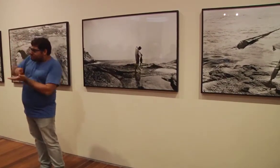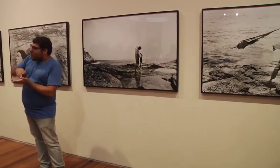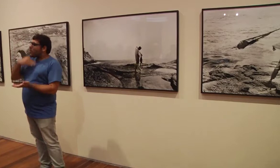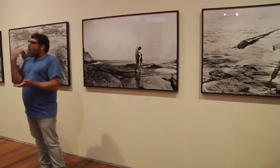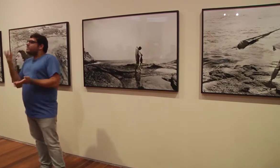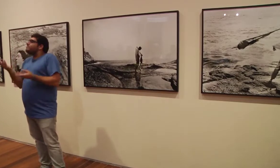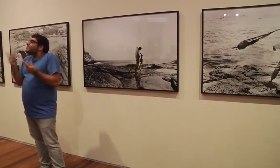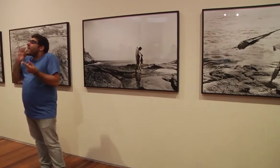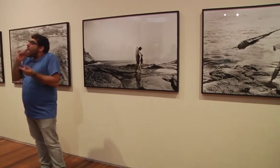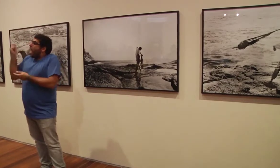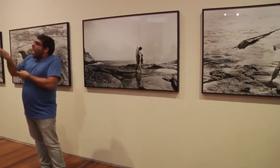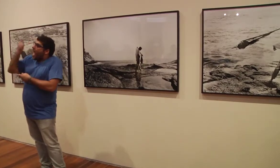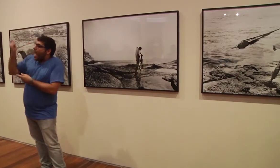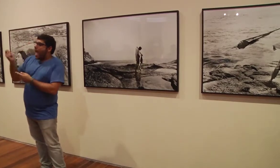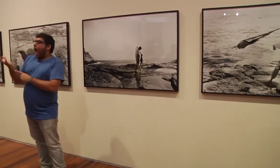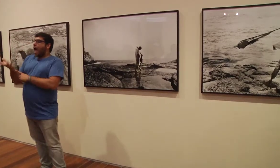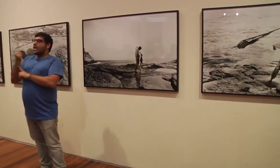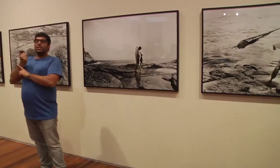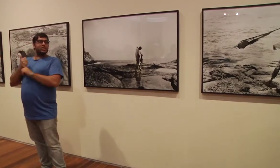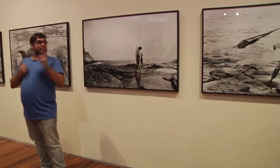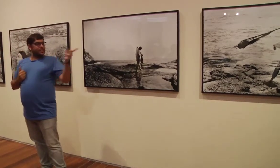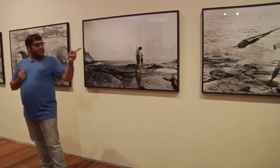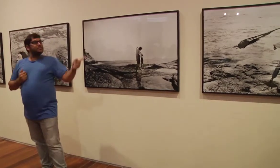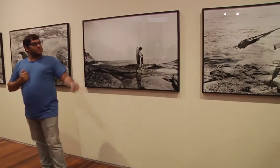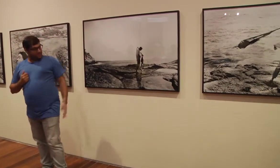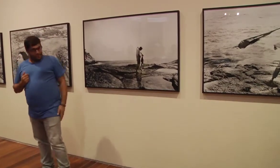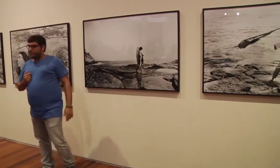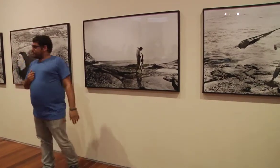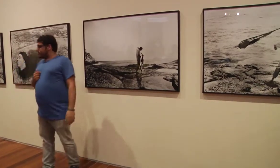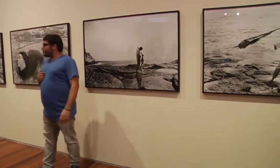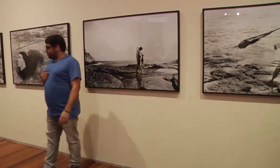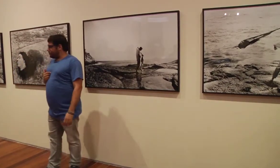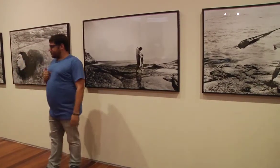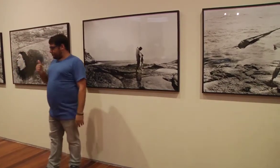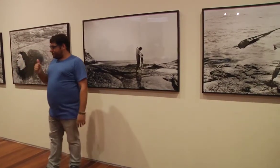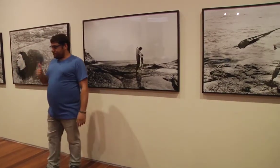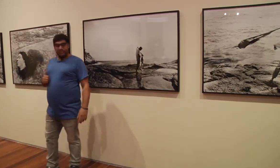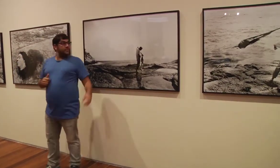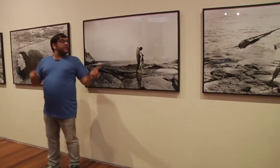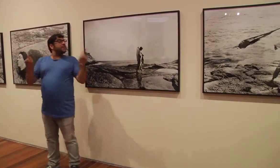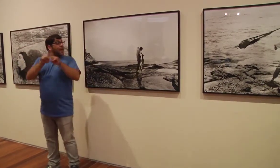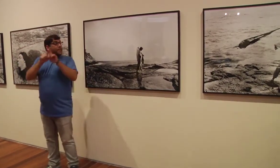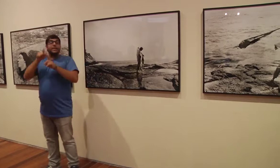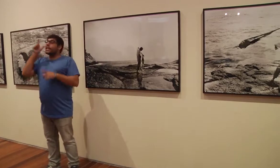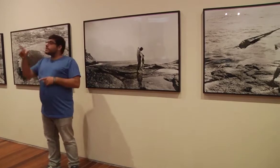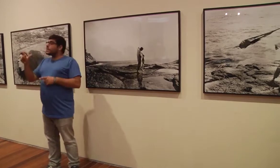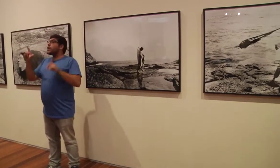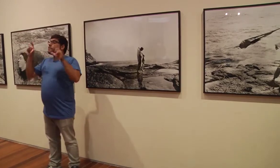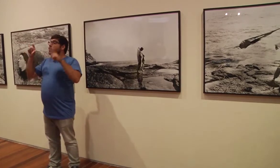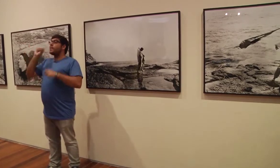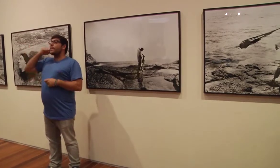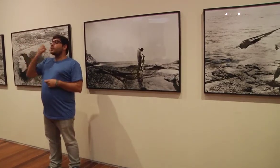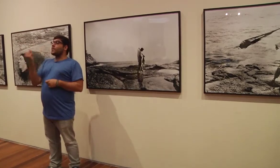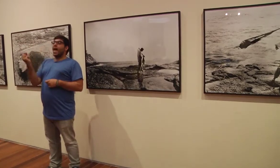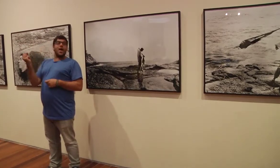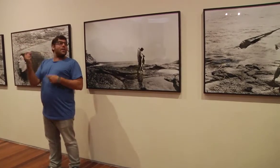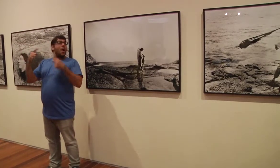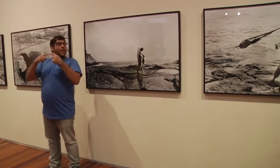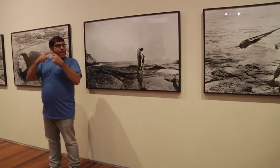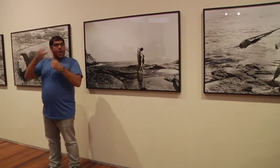né? Será que é uma cabeça de verdade? Ele está ali girando e ele entende isso como arte. E também é interessante, né, que ele